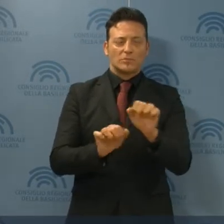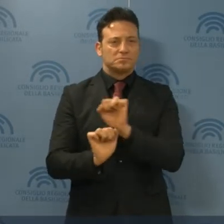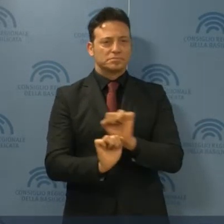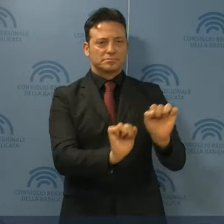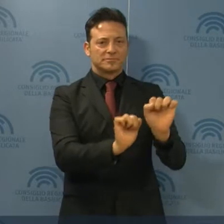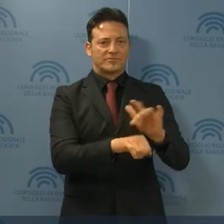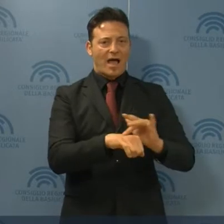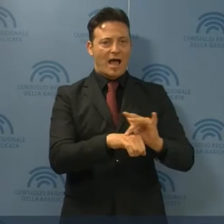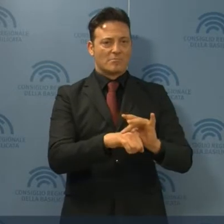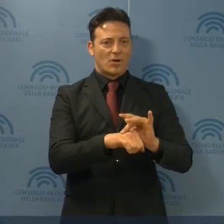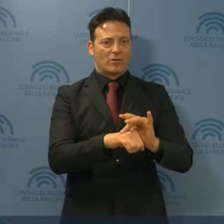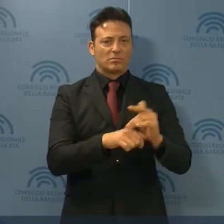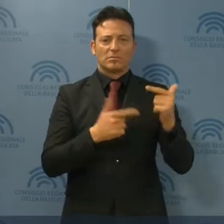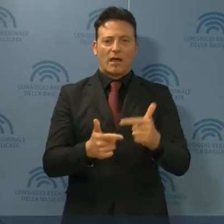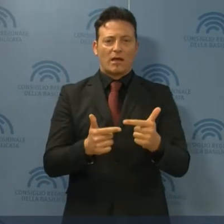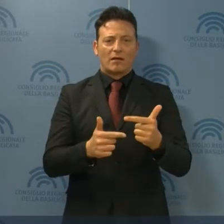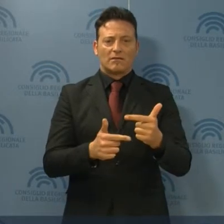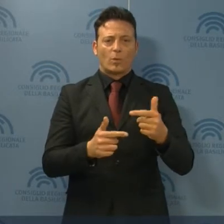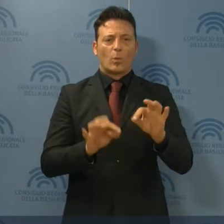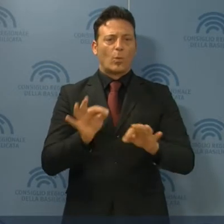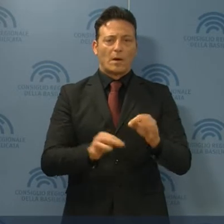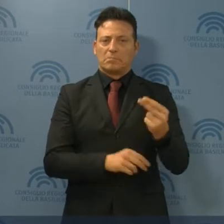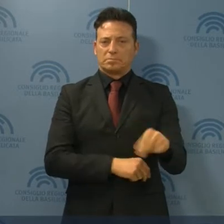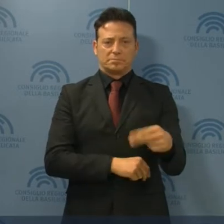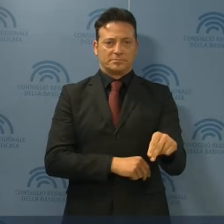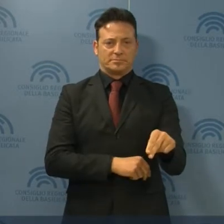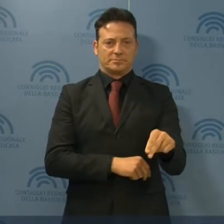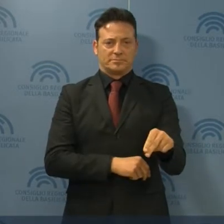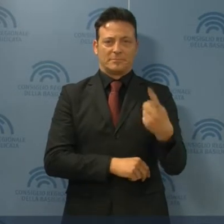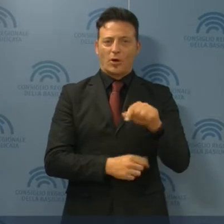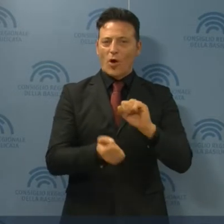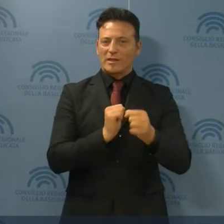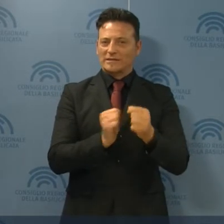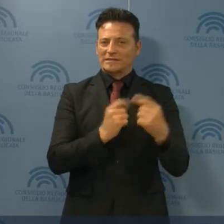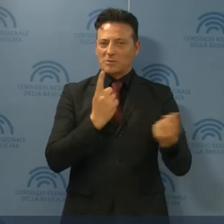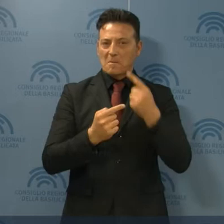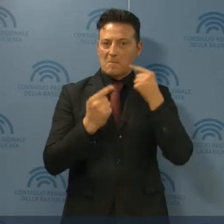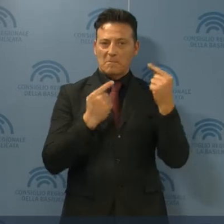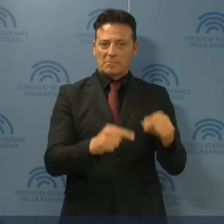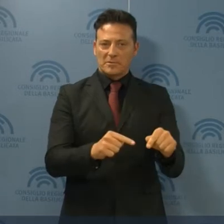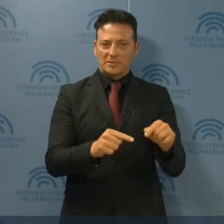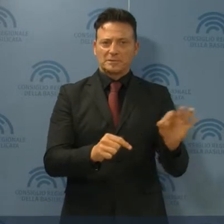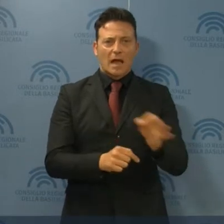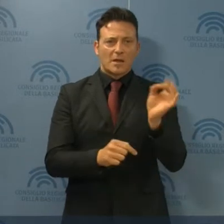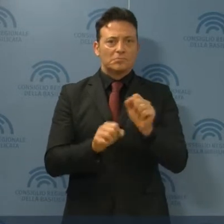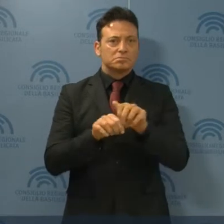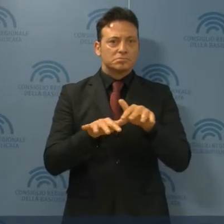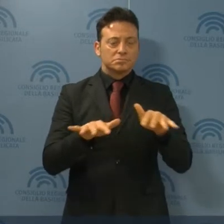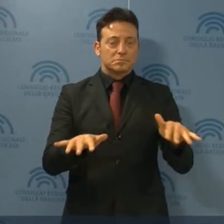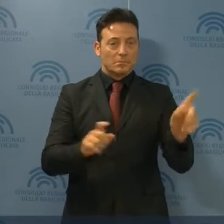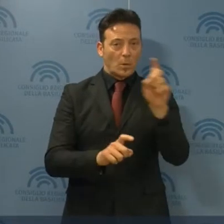di un farmaco rendendo inefficace la cura per contrastare questo fenomeno sempre più diffuso e